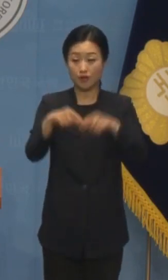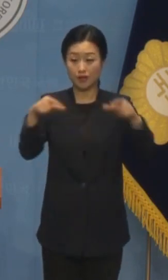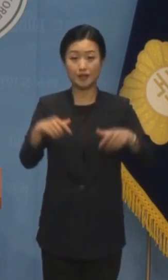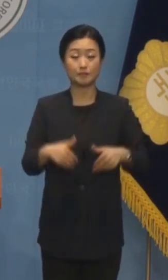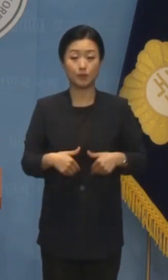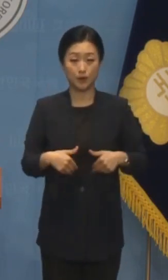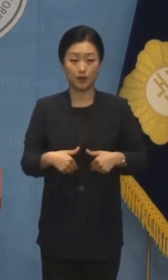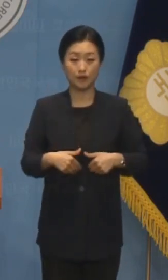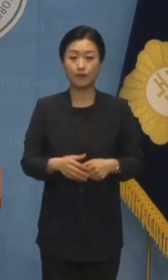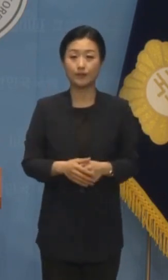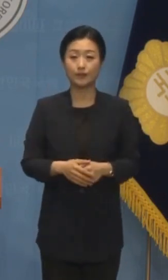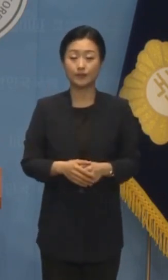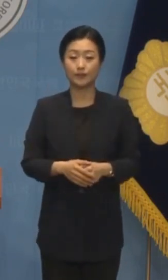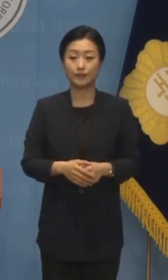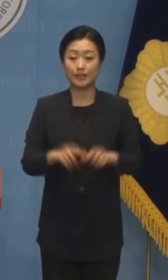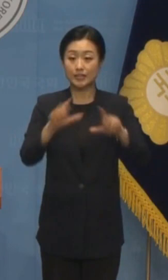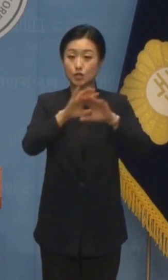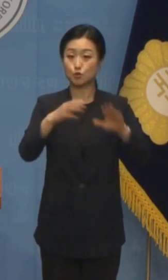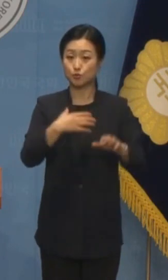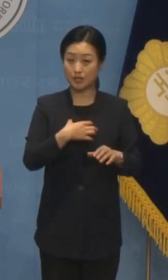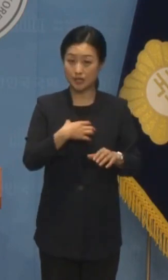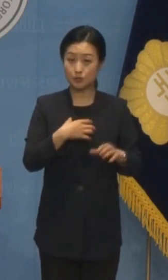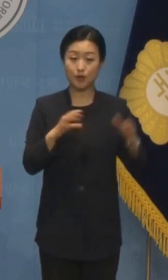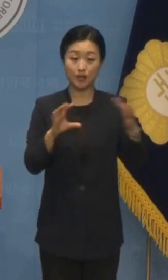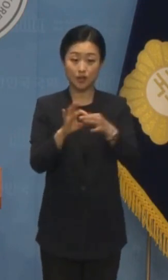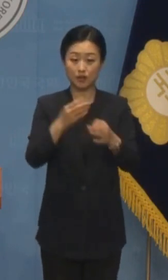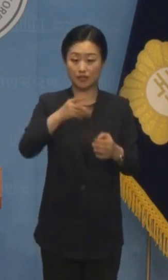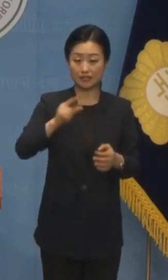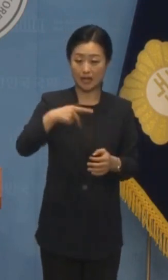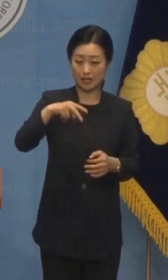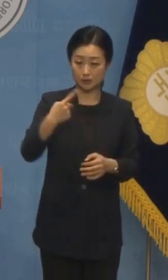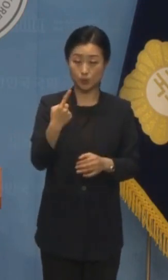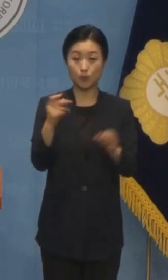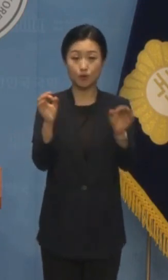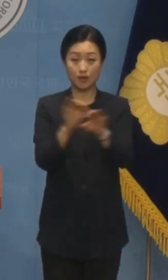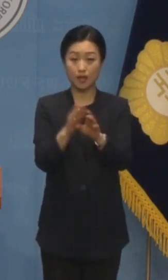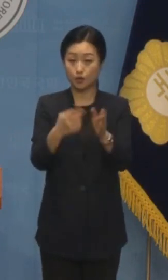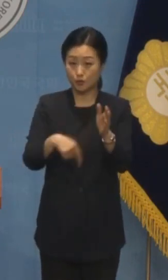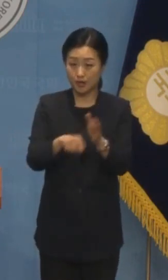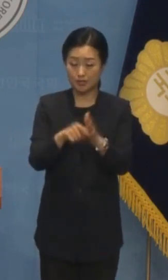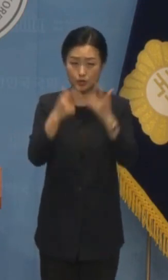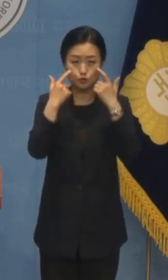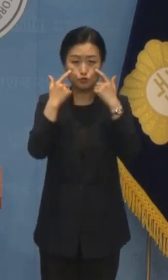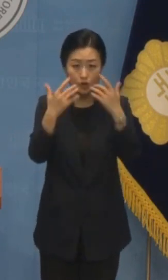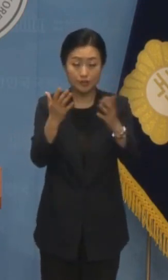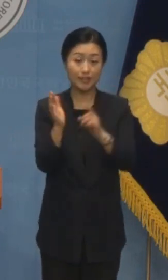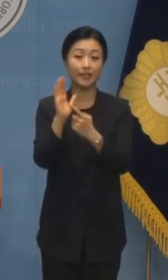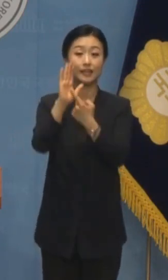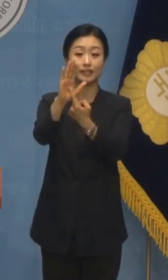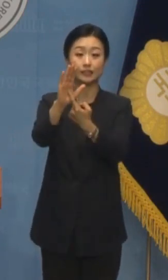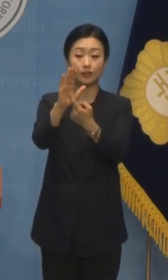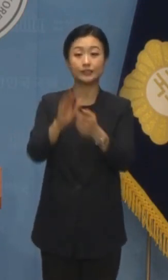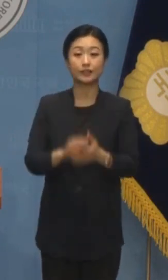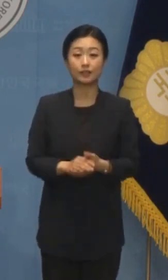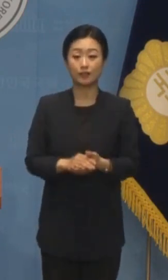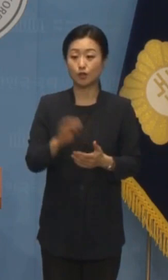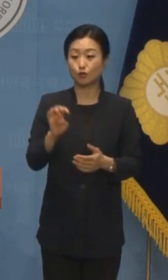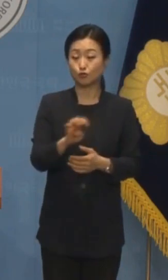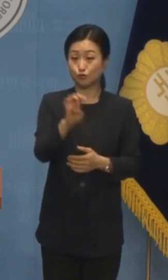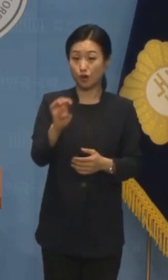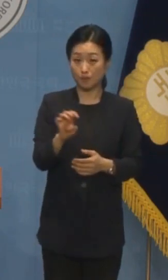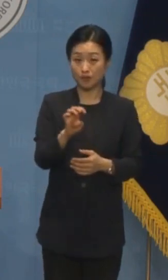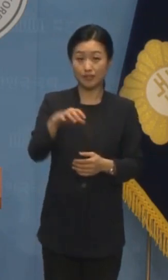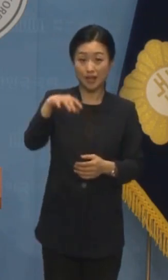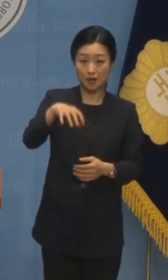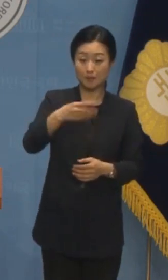있습니다. 특히 기후위기와 연동된 탄소무역 체제의 등장에서 가장 뚜렷하게 드러납니다. 유럽연합의